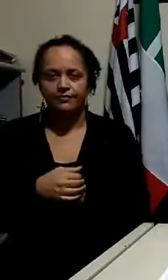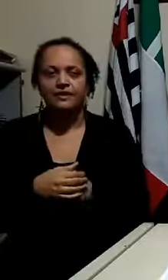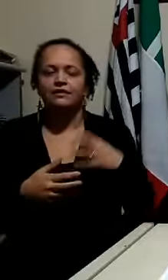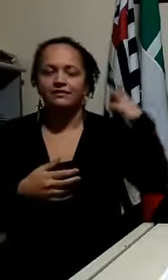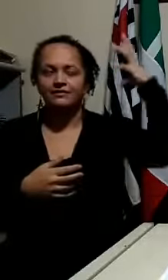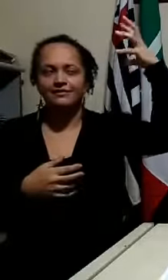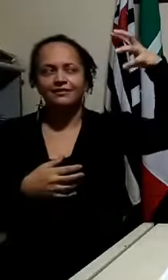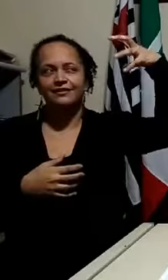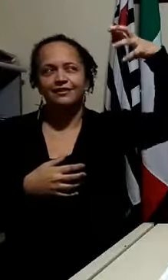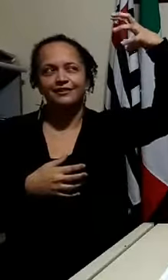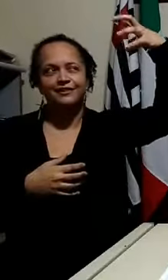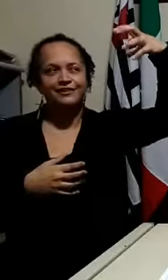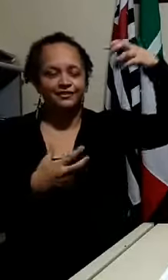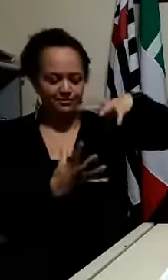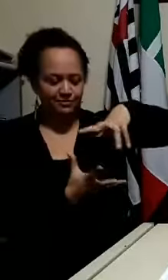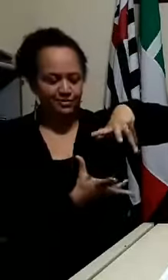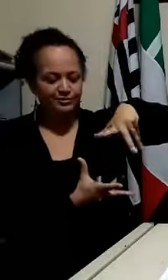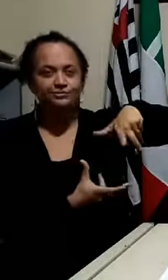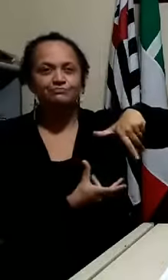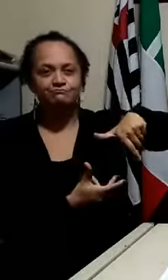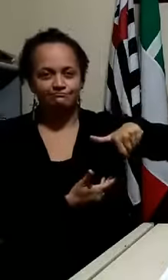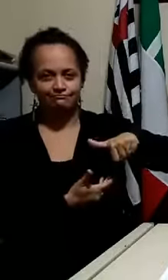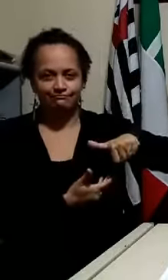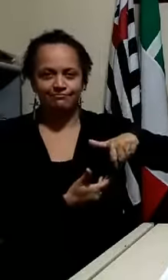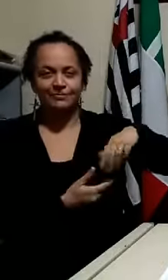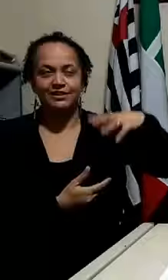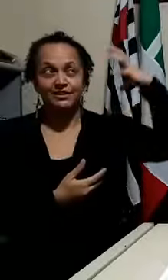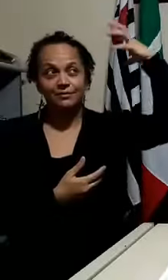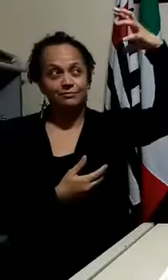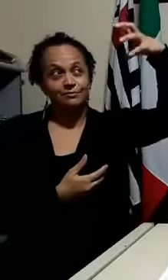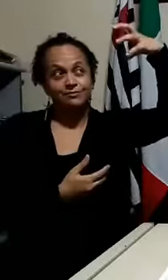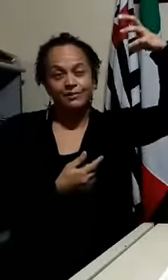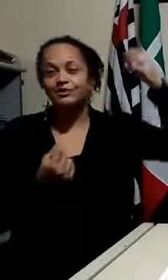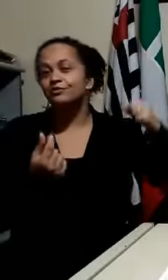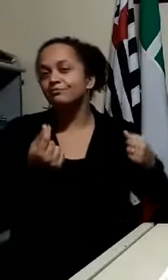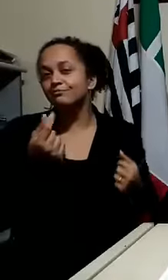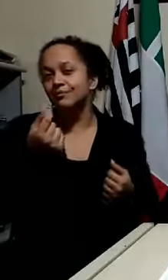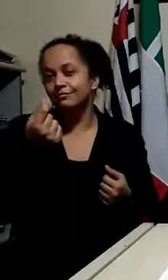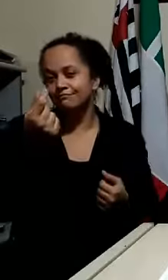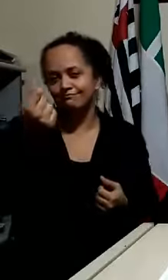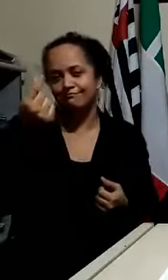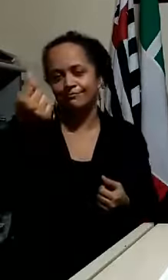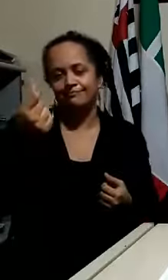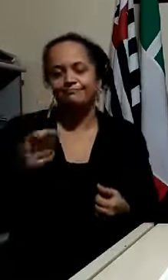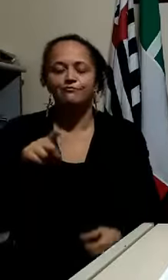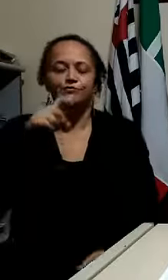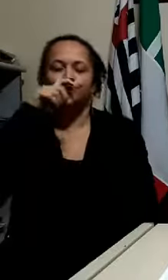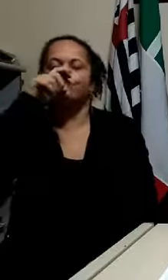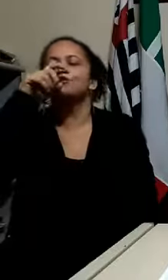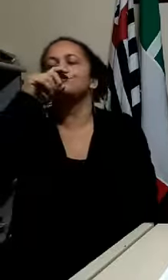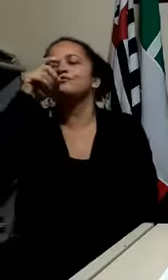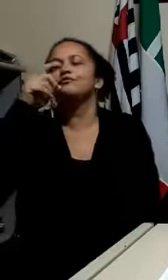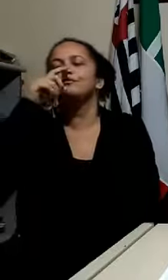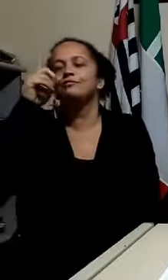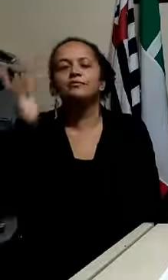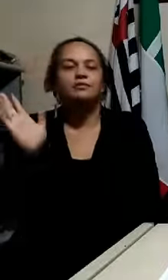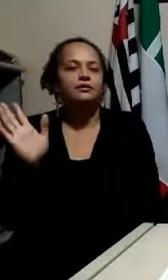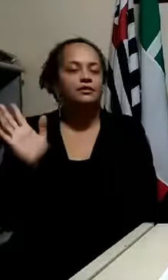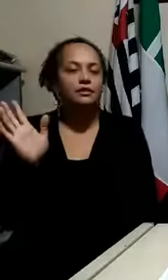fascinação pelas riquezas. E Marcos completa, e as demais ambições. Tudo